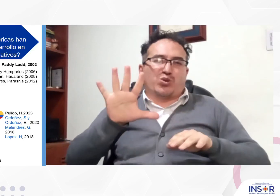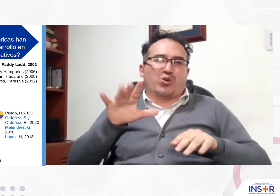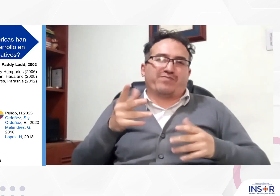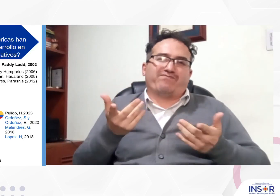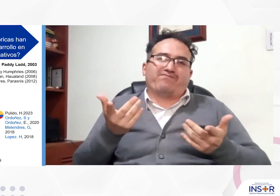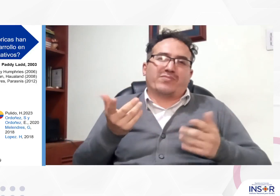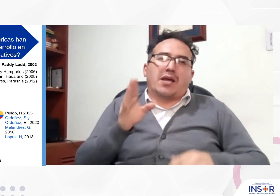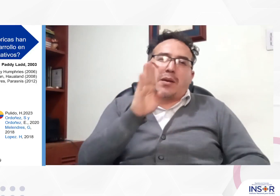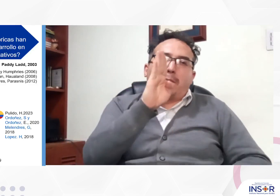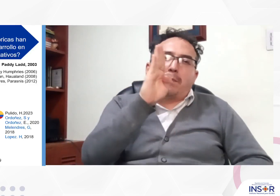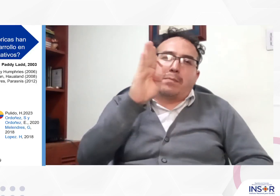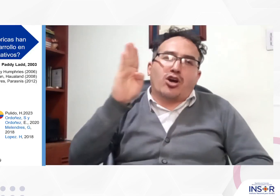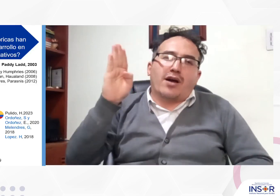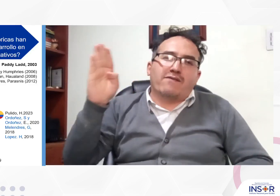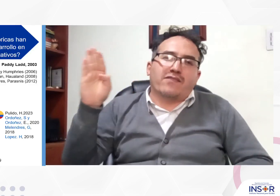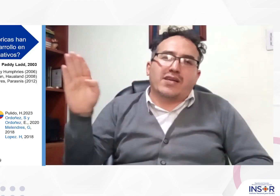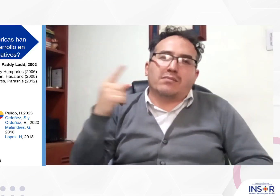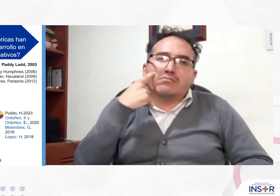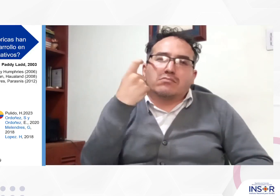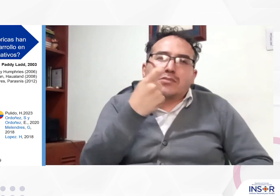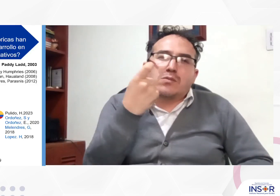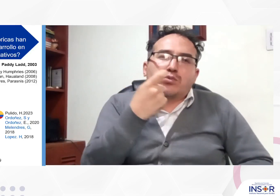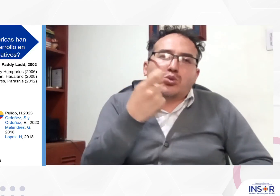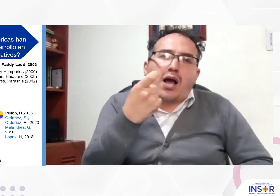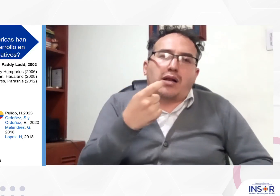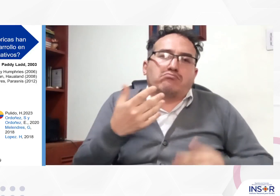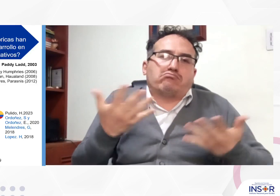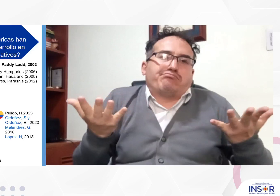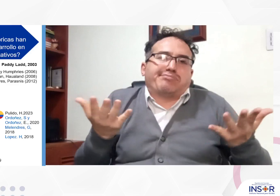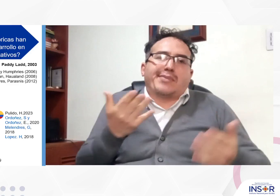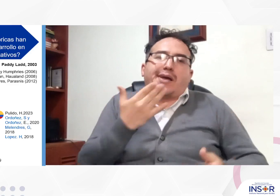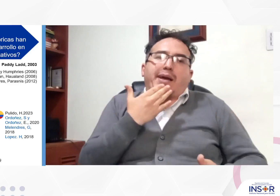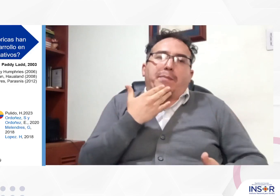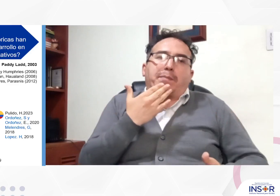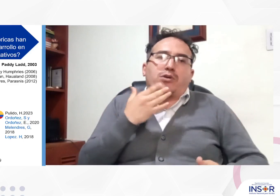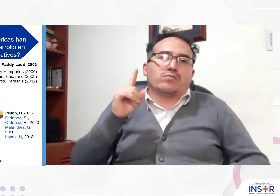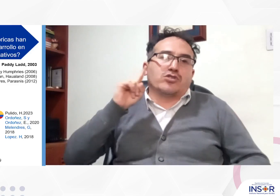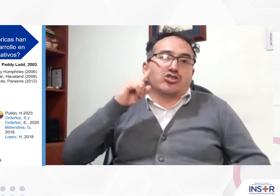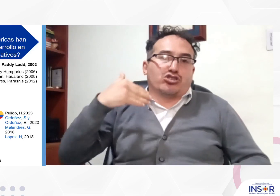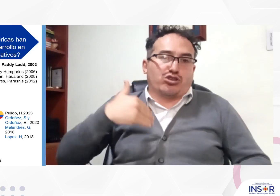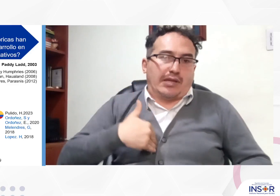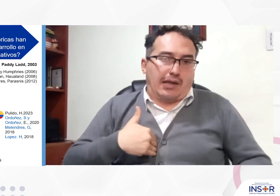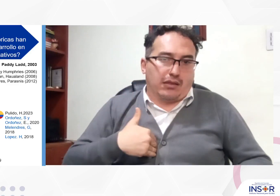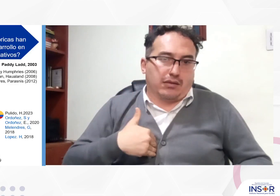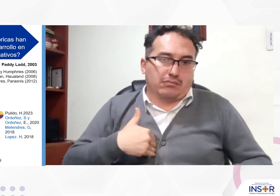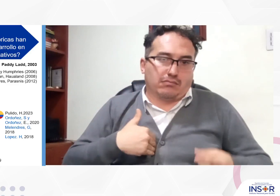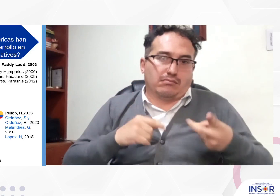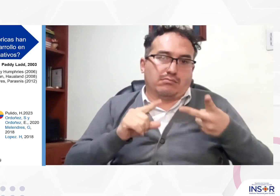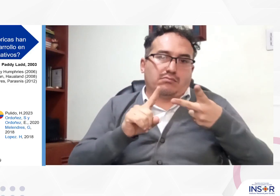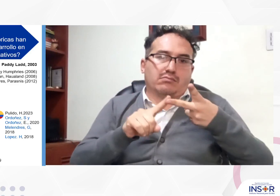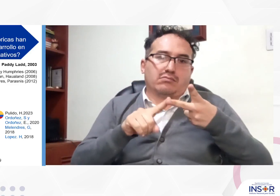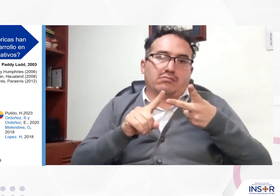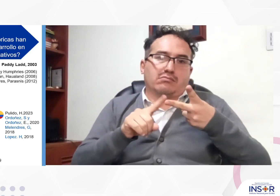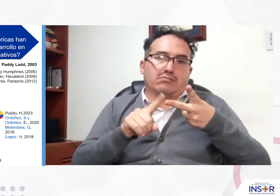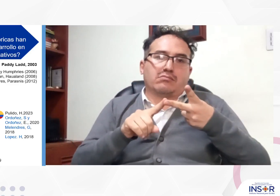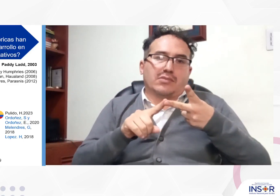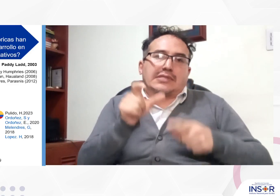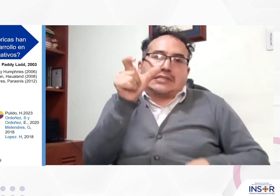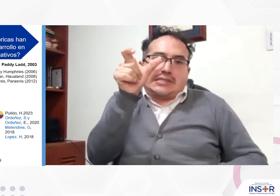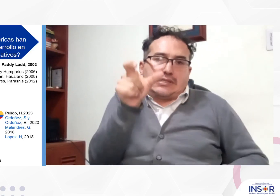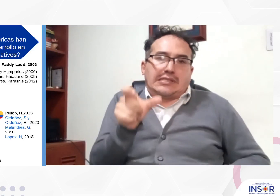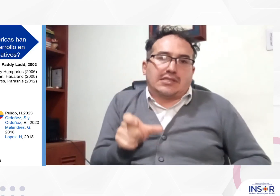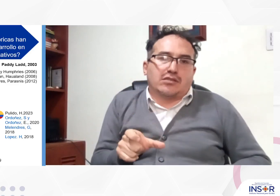la exploración también de ellos. Y en relación a esa bibliografía he hecho la búsqueda, por ejemplo, con términos claves